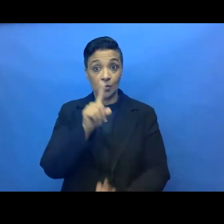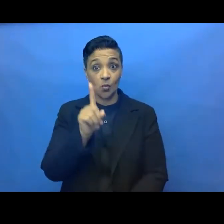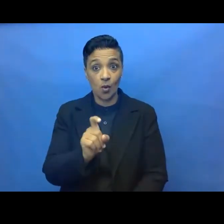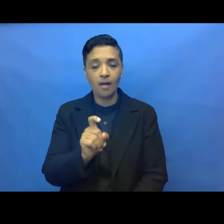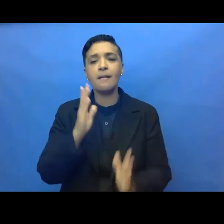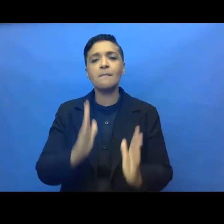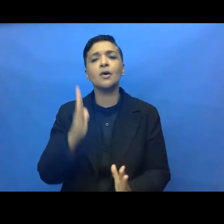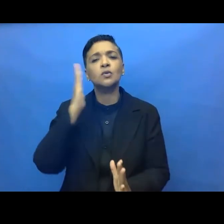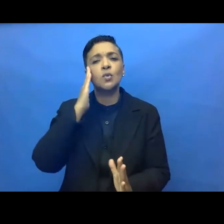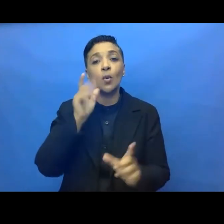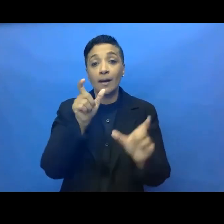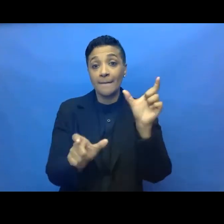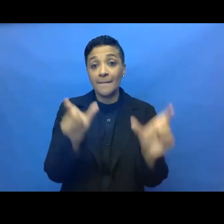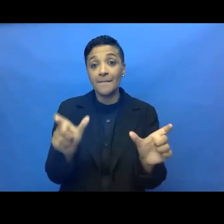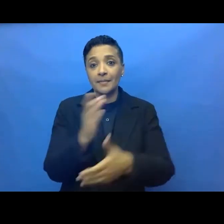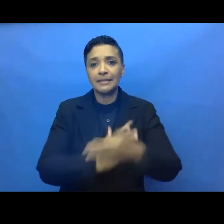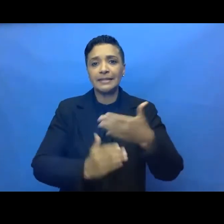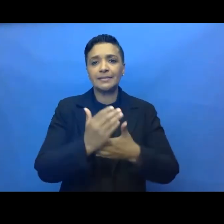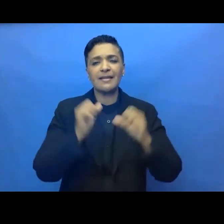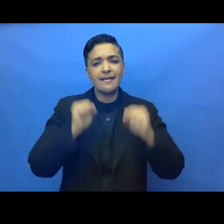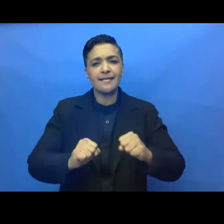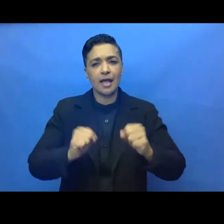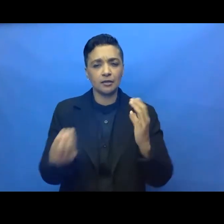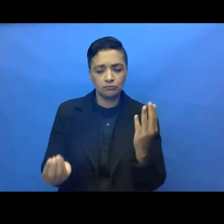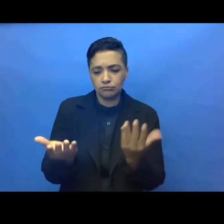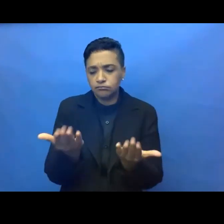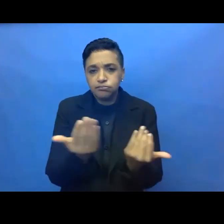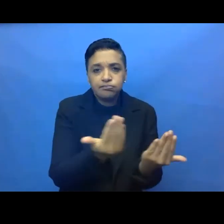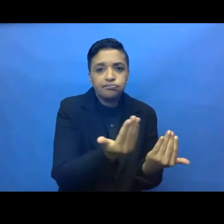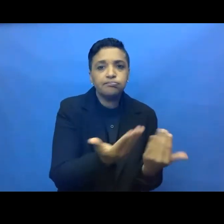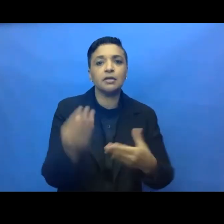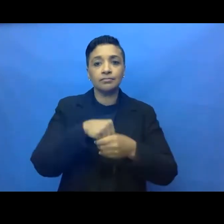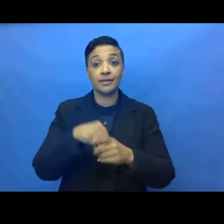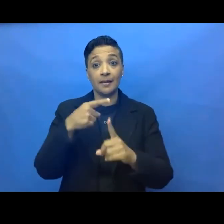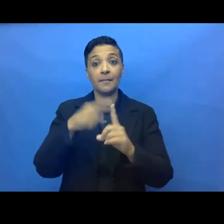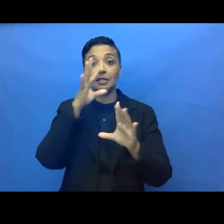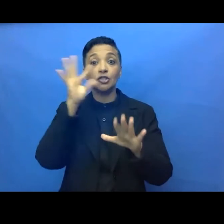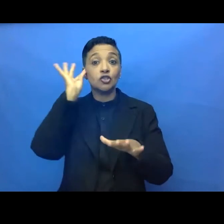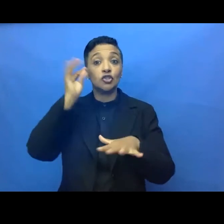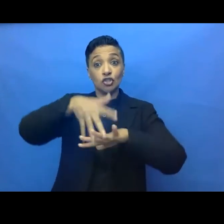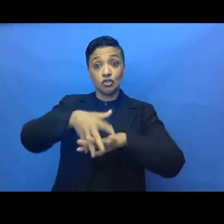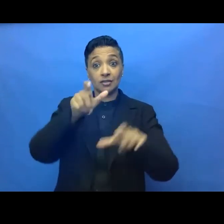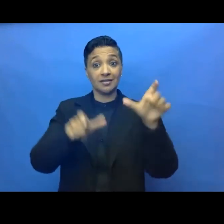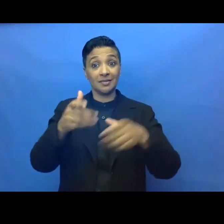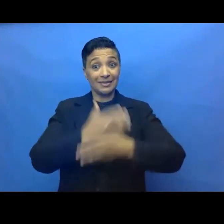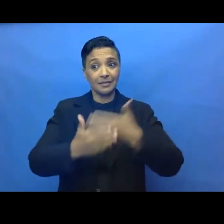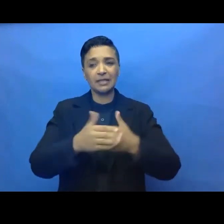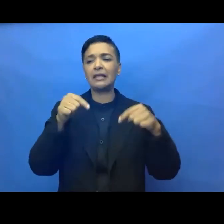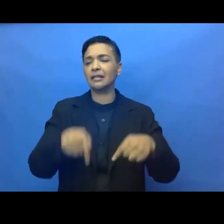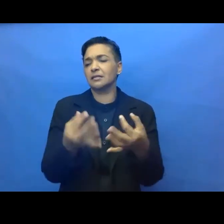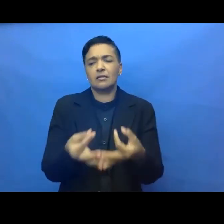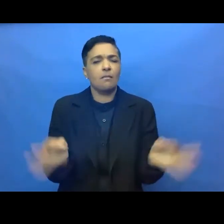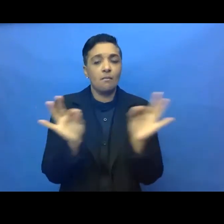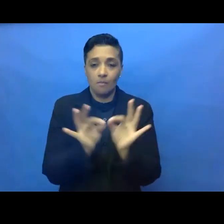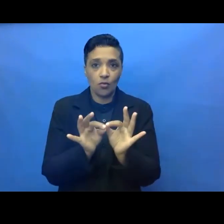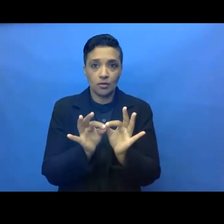aussi d'avoir l'engagement des personnes en situation de handicap et les personnes autochtones